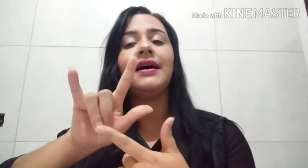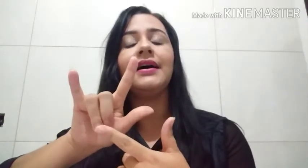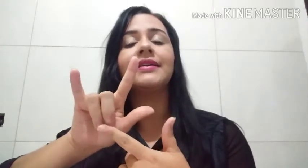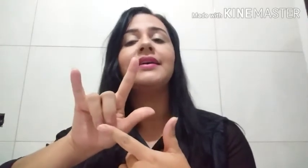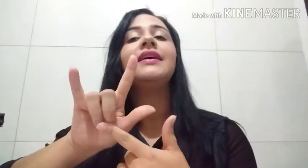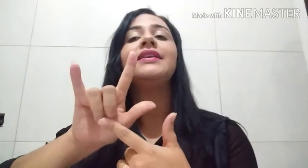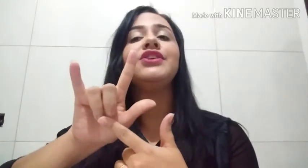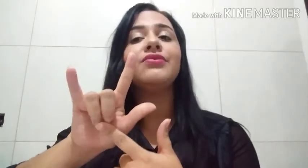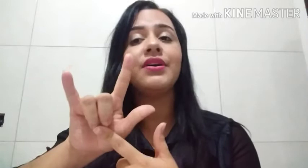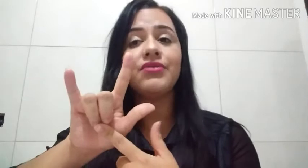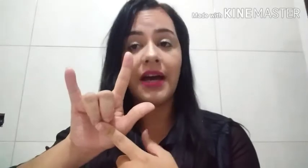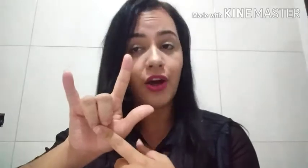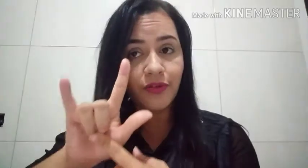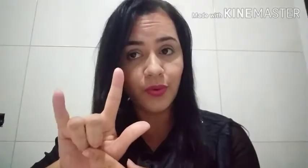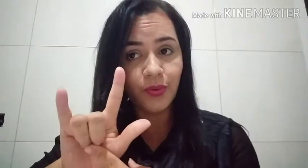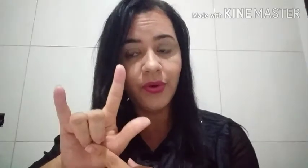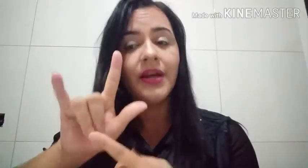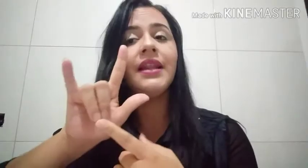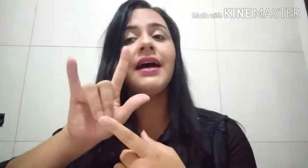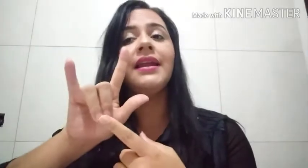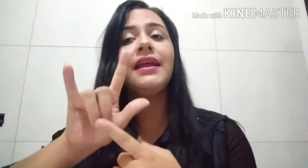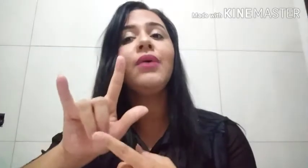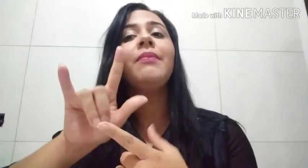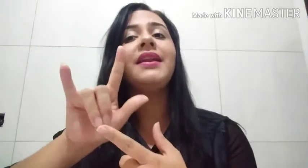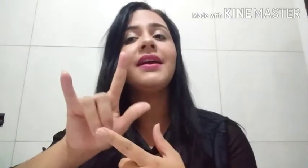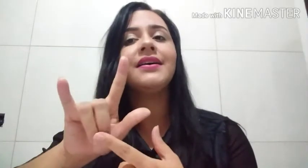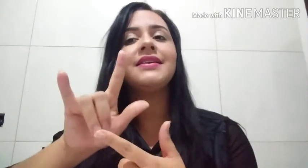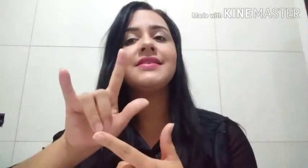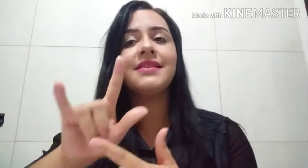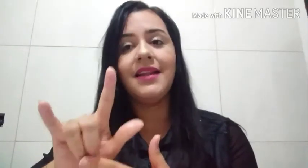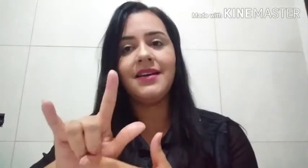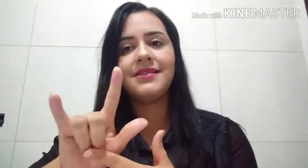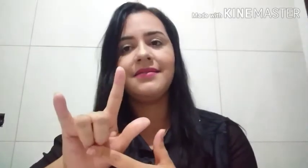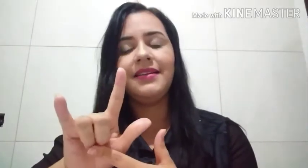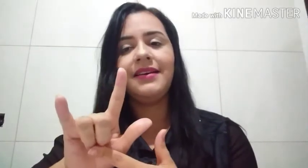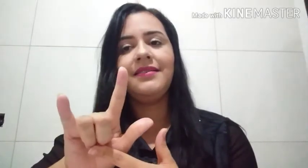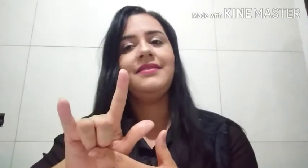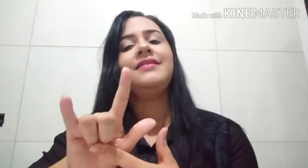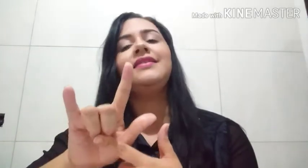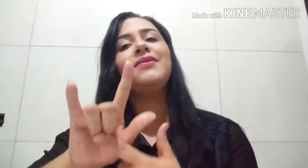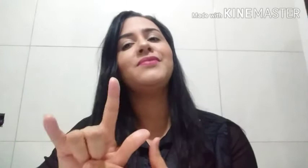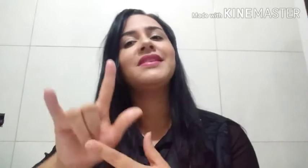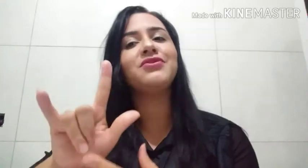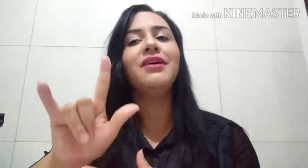da de I love you na língua americana de sinais, né? Não é um sinal